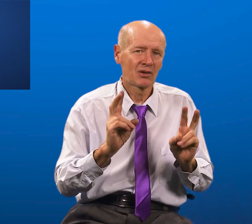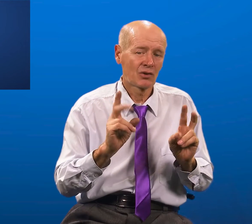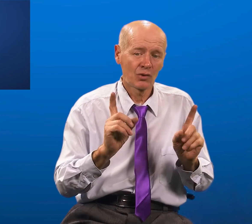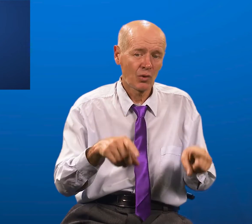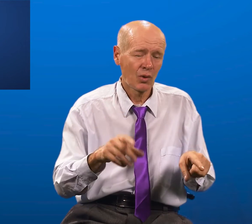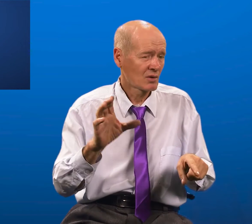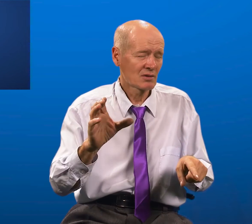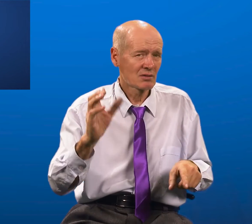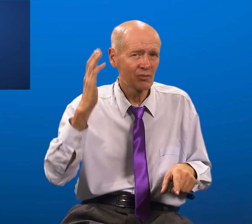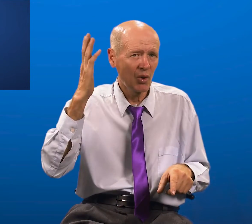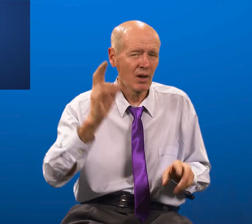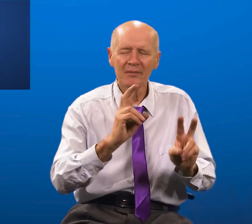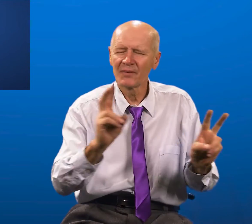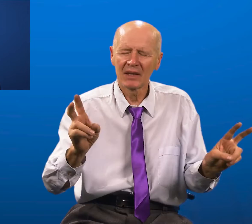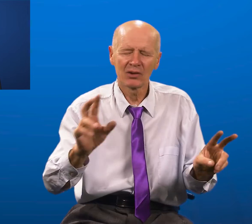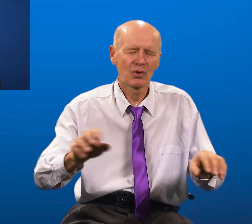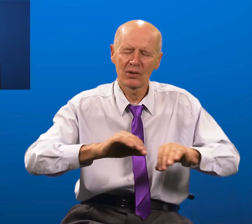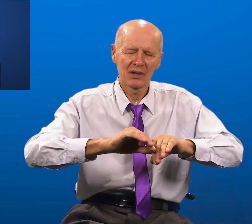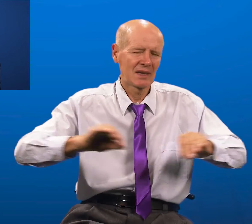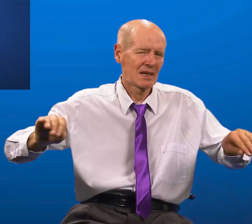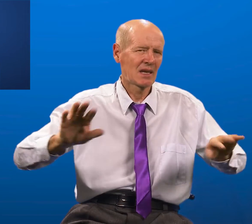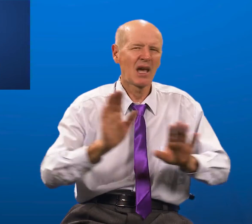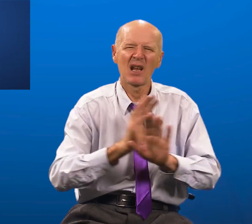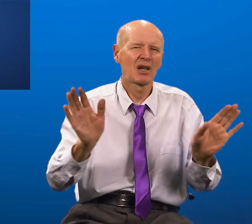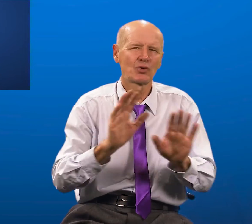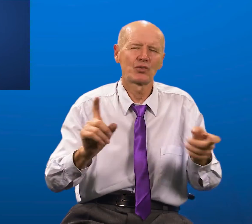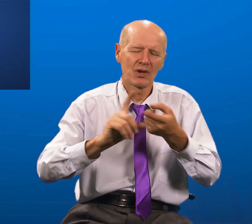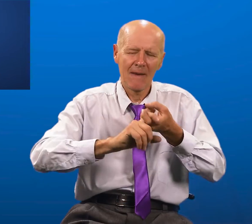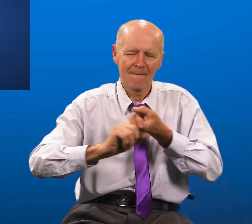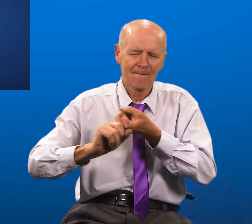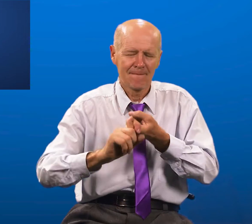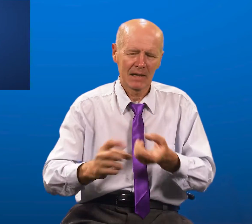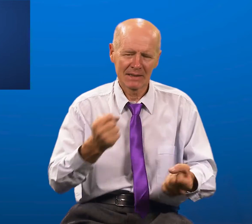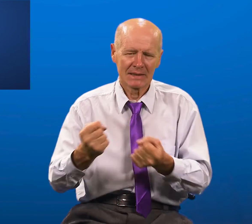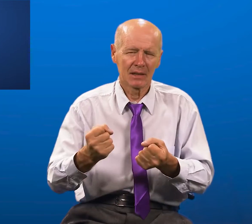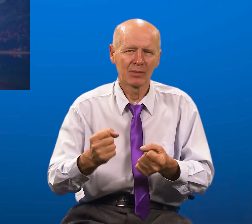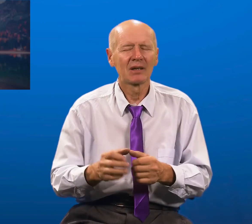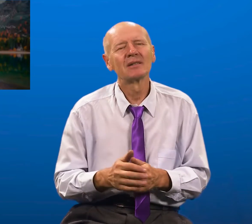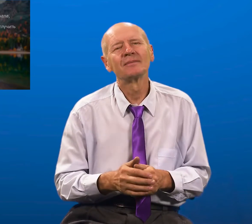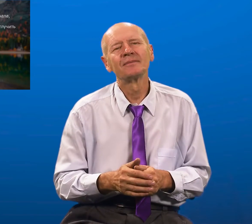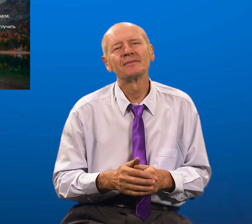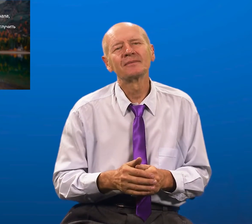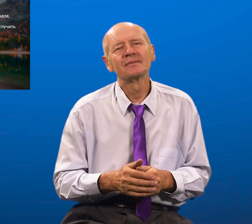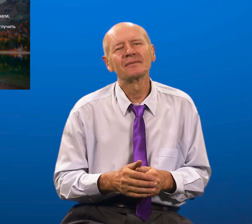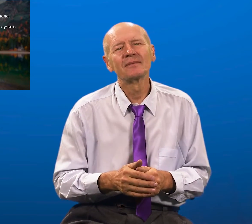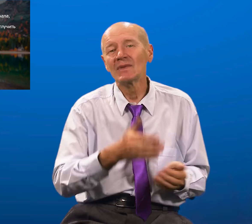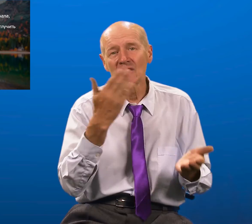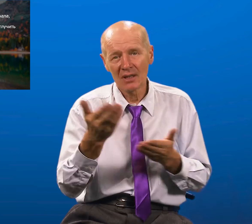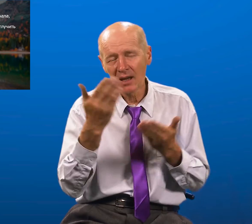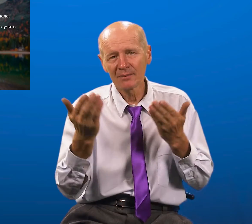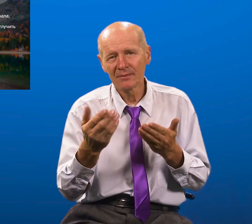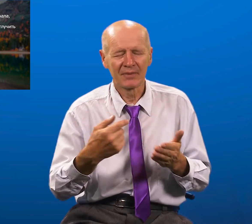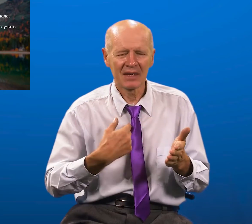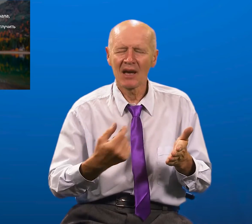в книге Римлянам, в 8 главе, мы читаем такие строки: «Ибо я